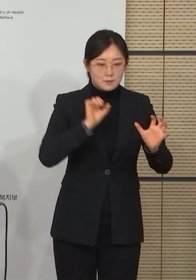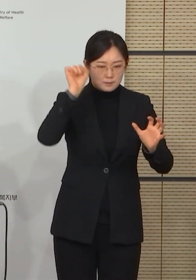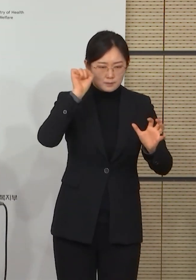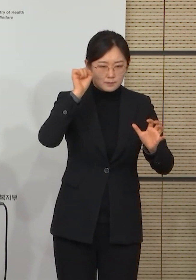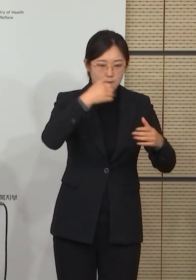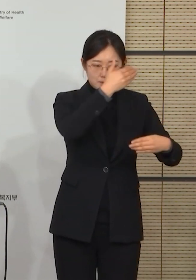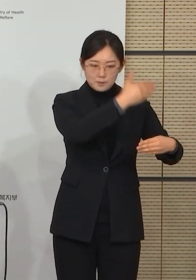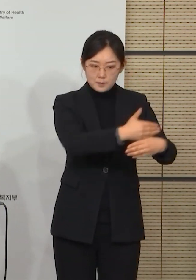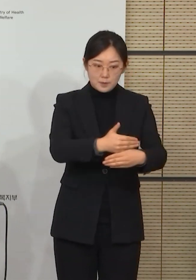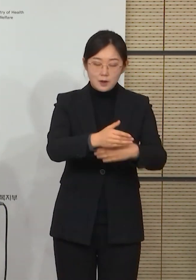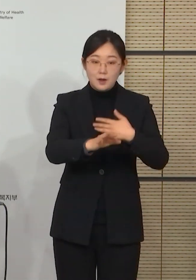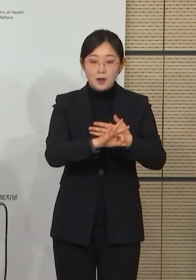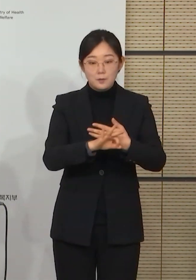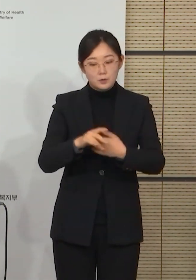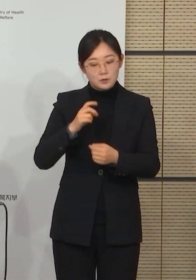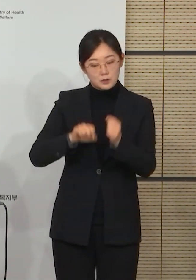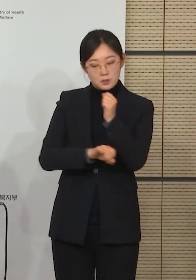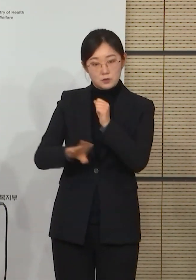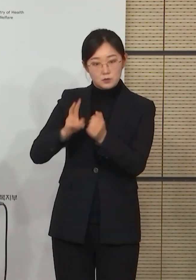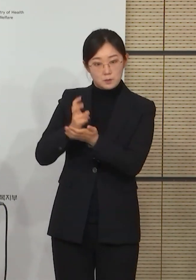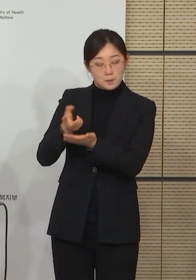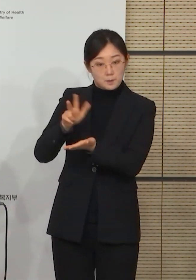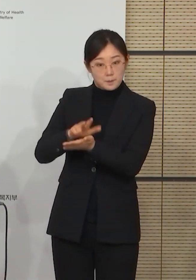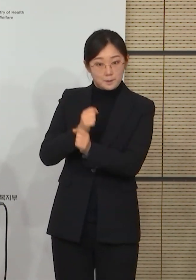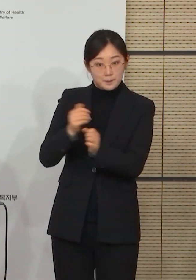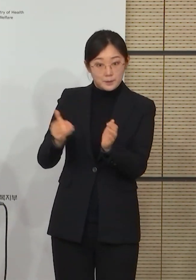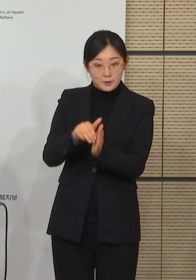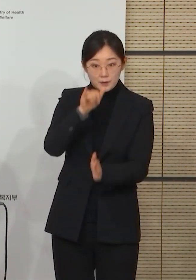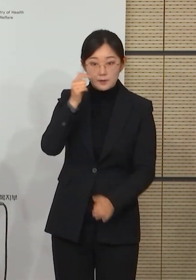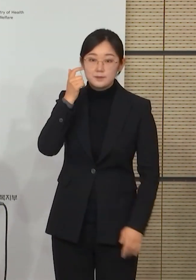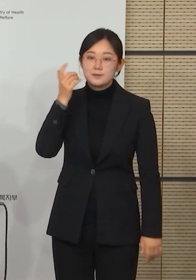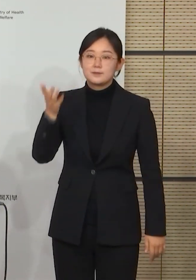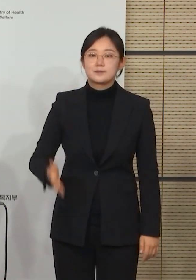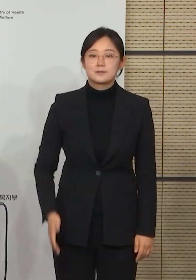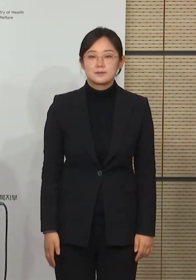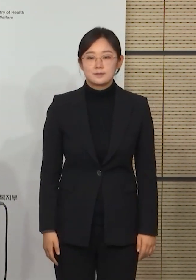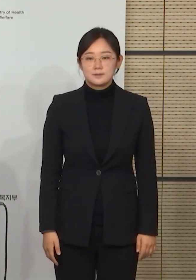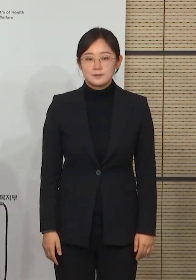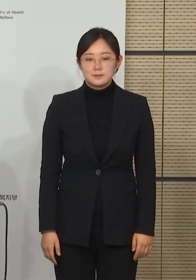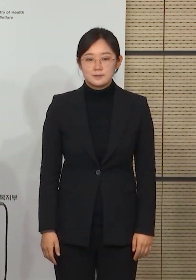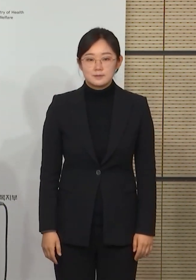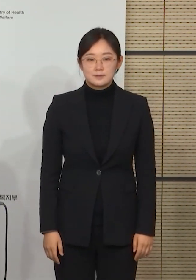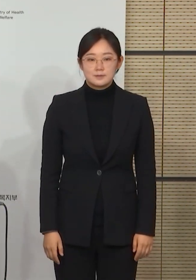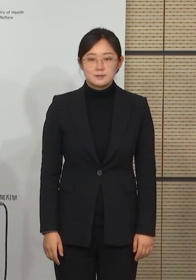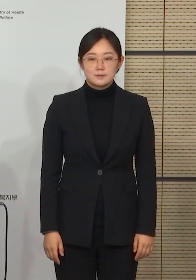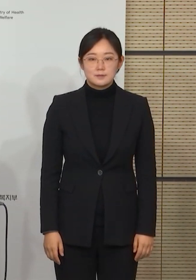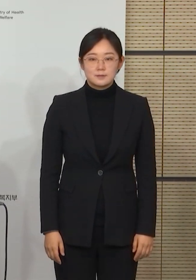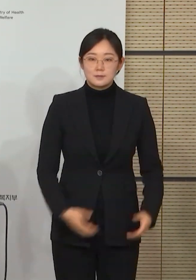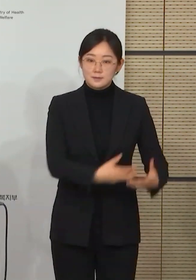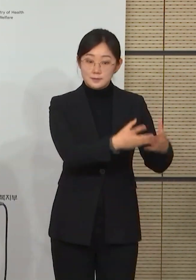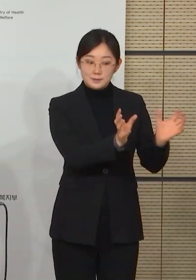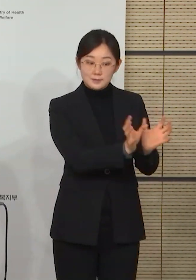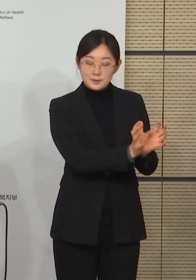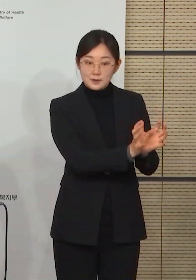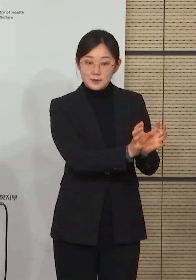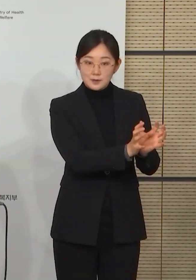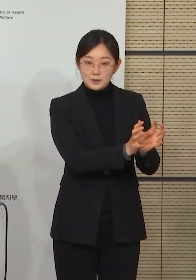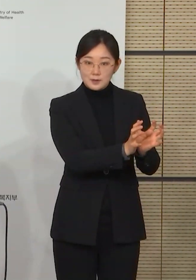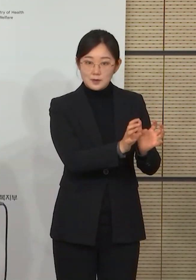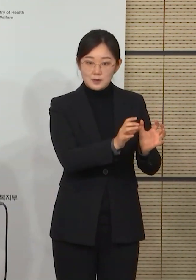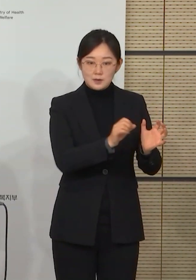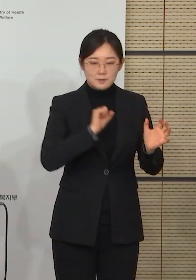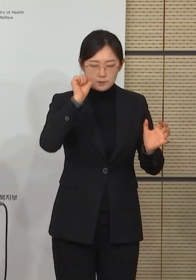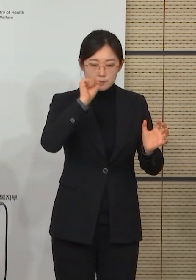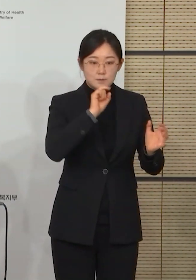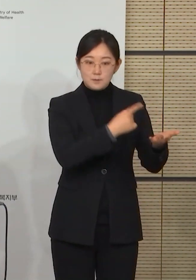기준이 마련됐는지 질문드리고 싶습니다. 예, 집단 행동 아까 말씀드린 것처럼 아직은 공식적인 발표가